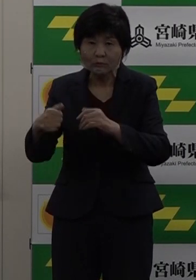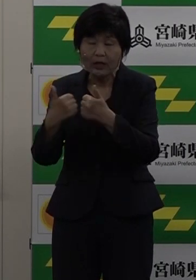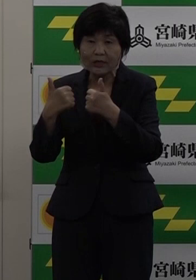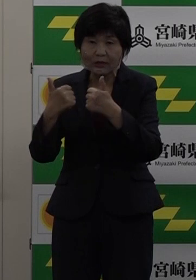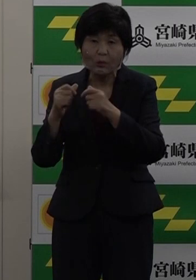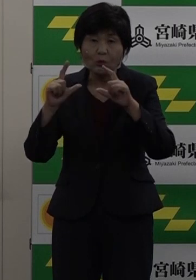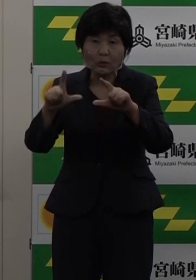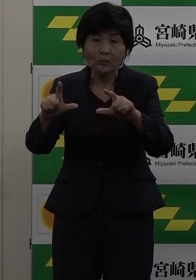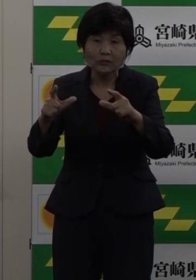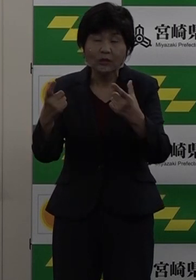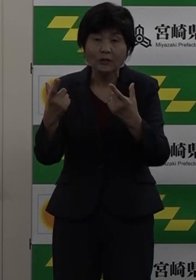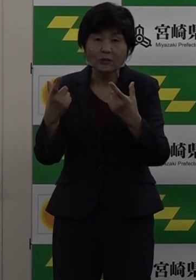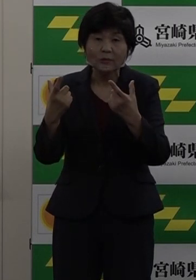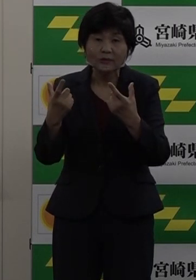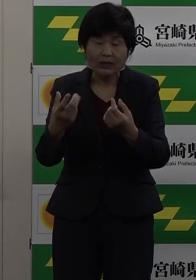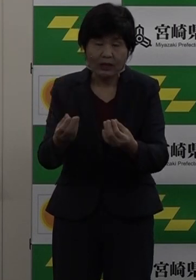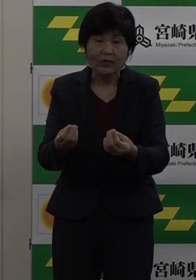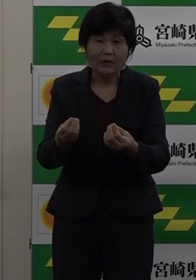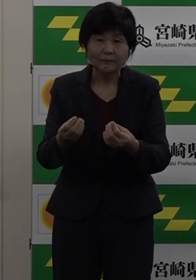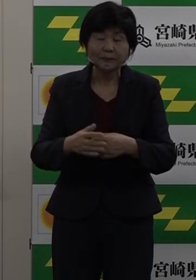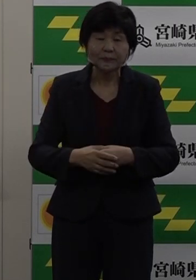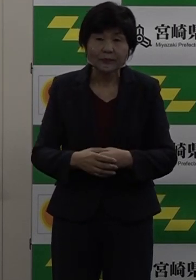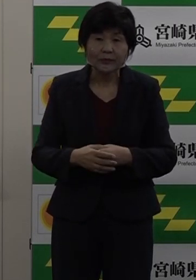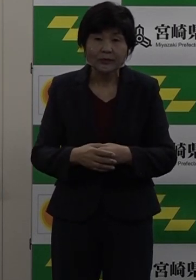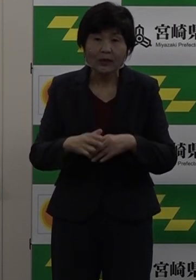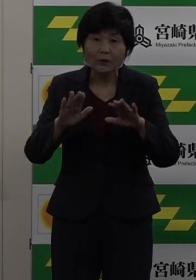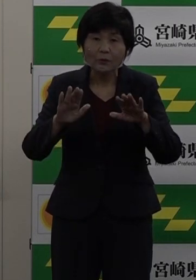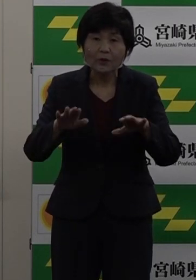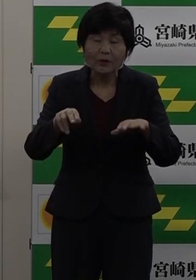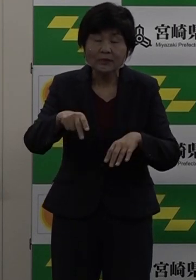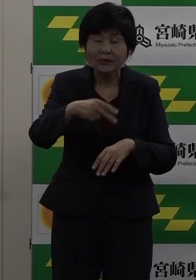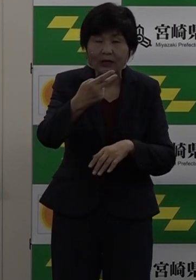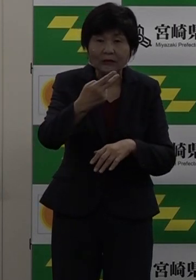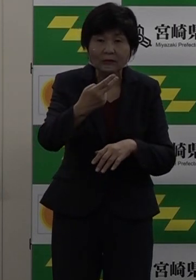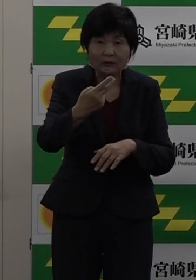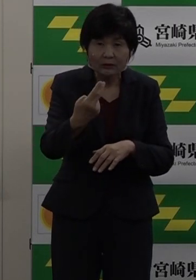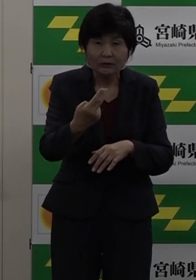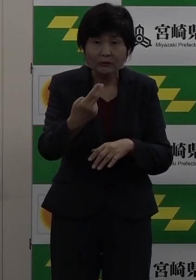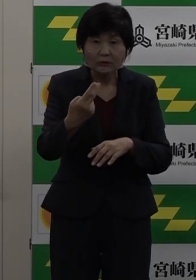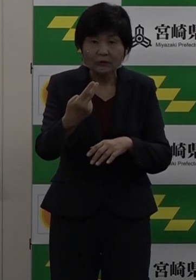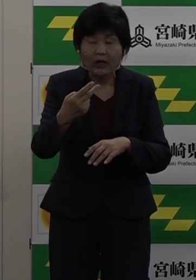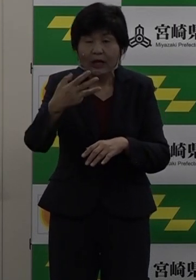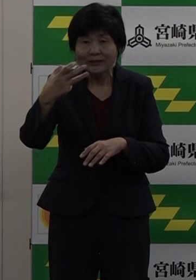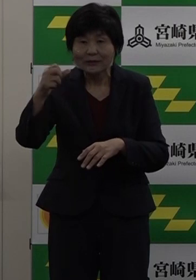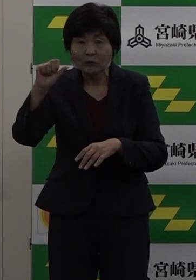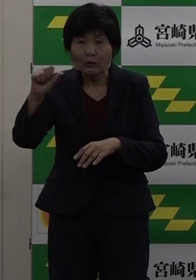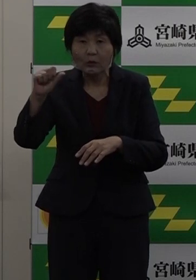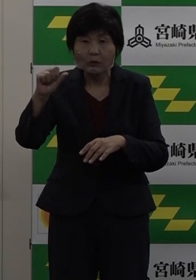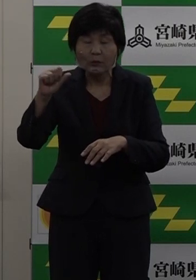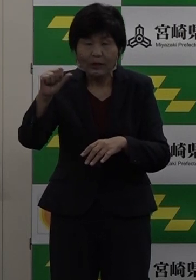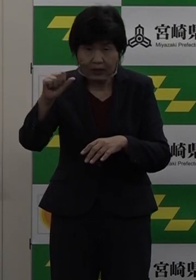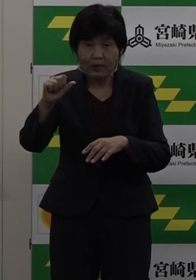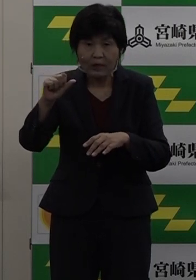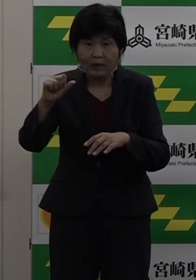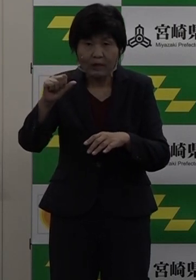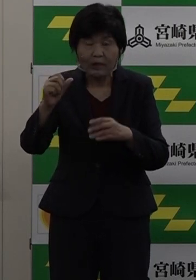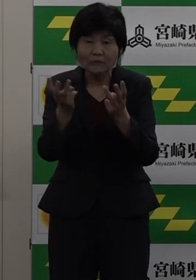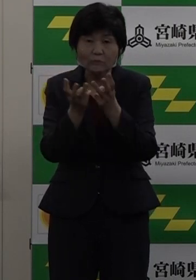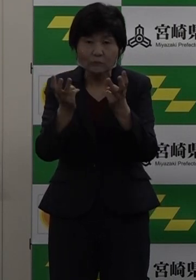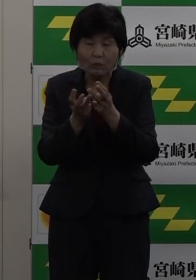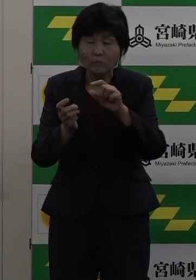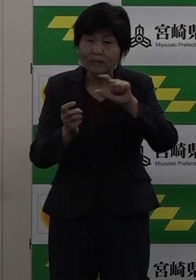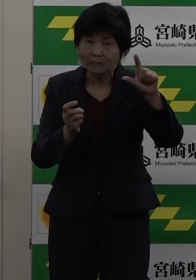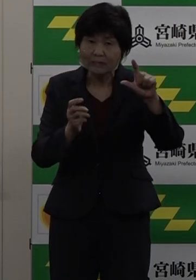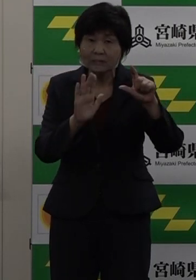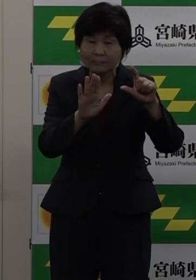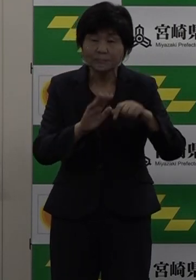日の対策協議会で報告をしまして、これまで281だったものを増やして285まで入り口を増やしたということ